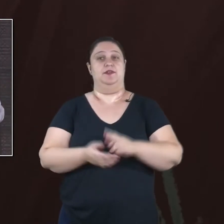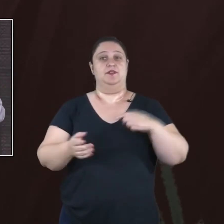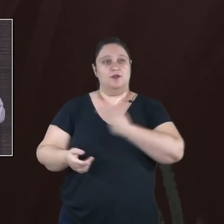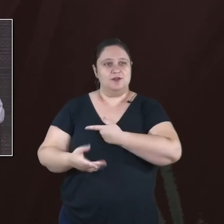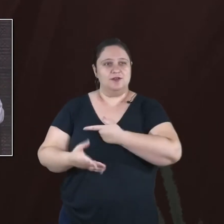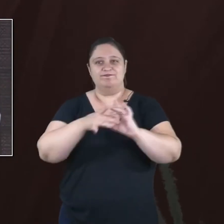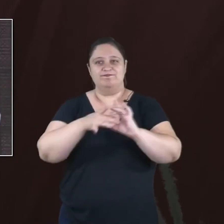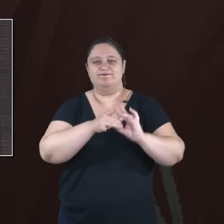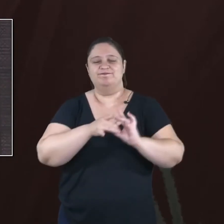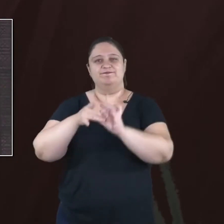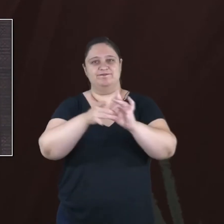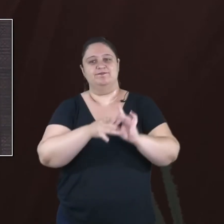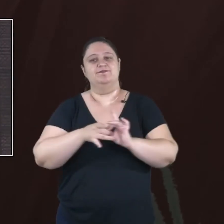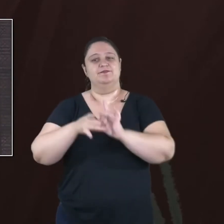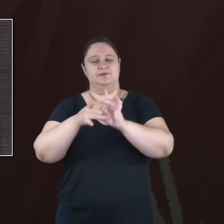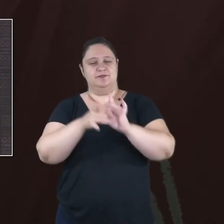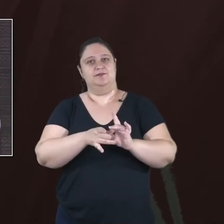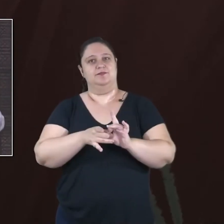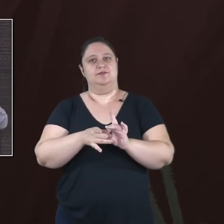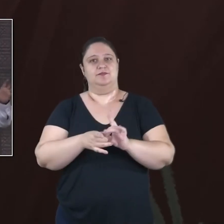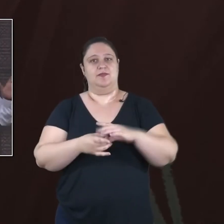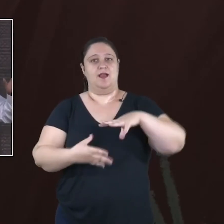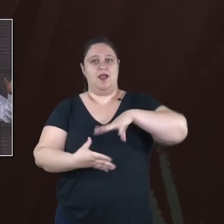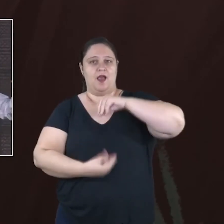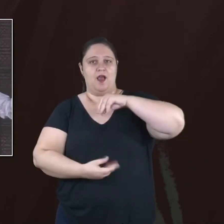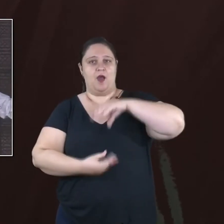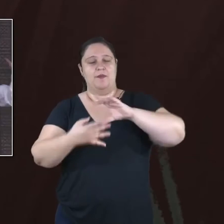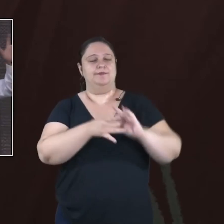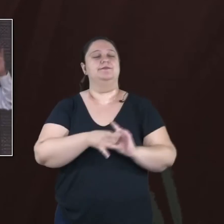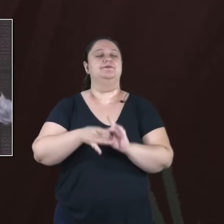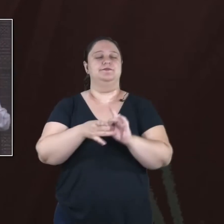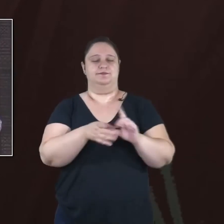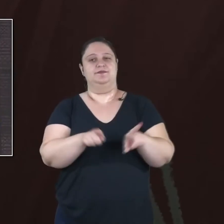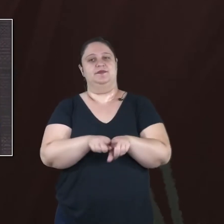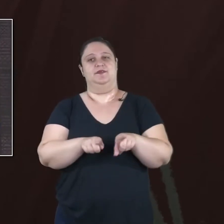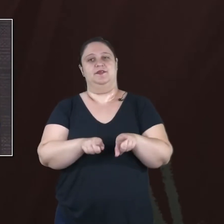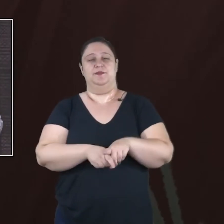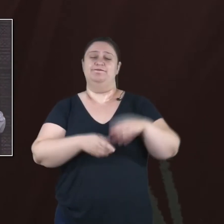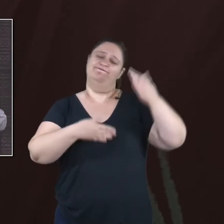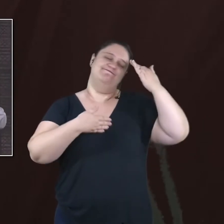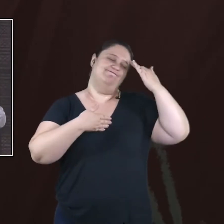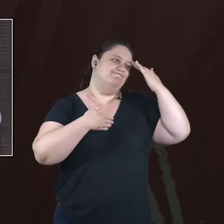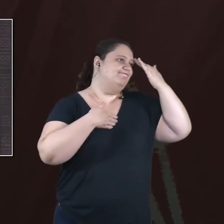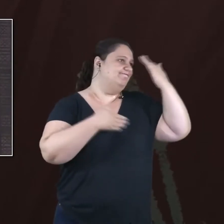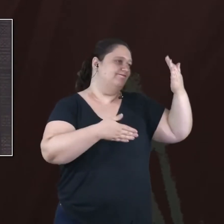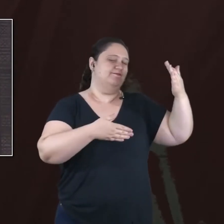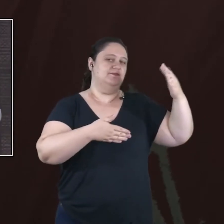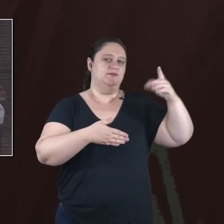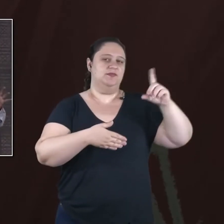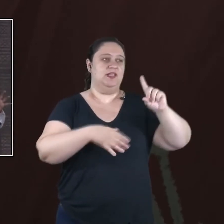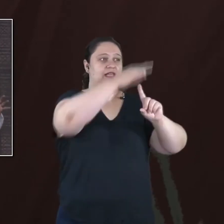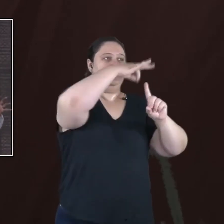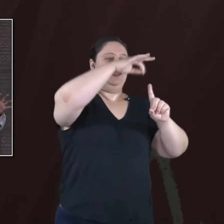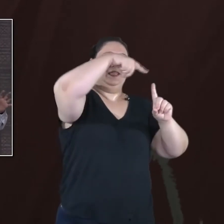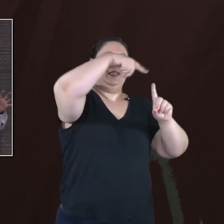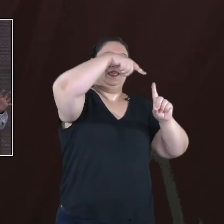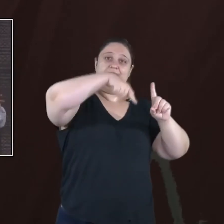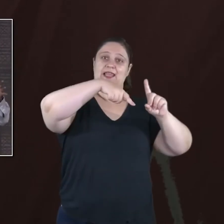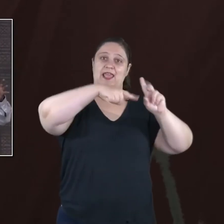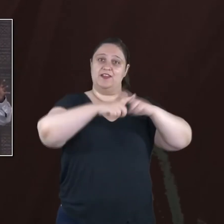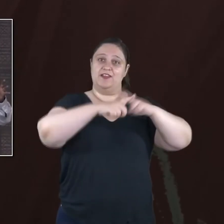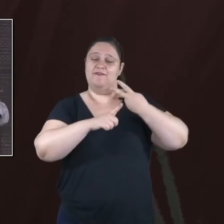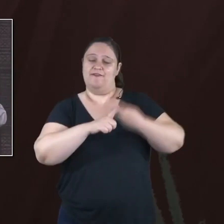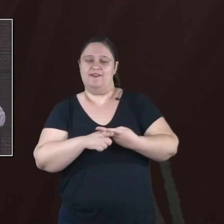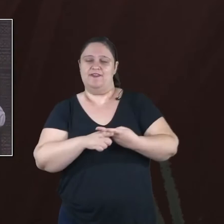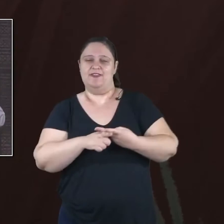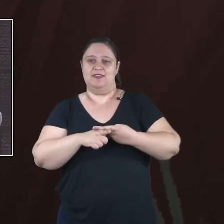unanimidade, né? Um só de coração, um de alma. Graças a Deus as coisas estão acontecendo, né? Os 7 Espíritos estão atuando, as